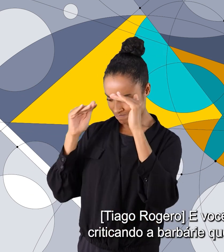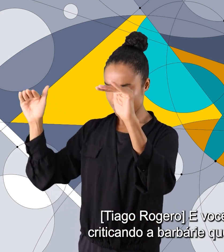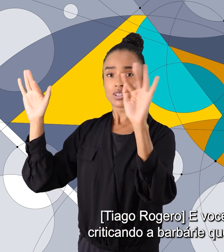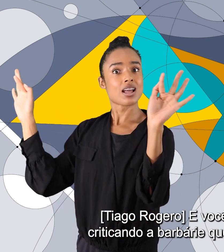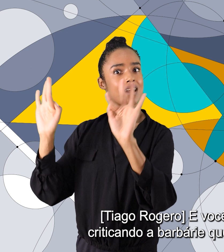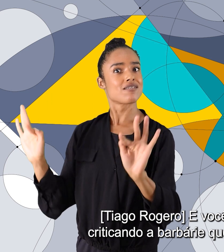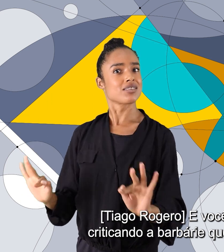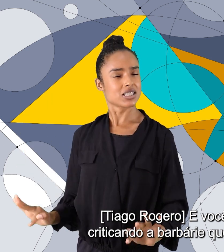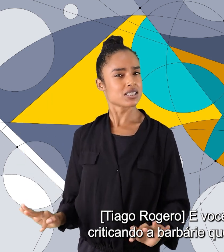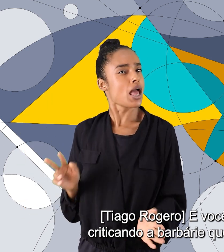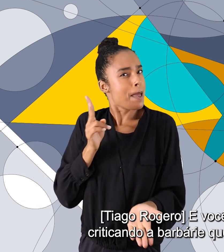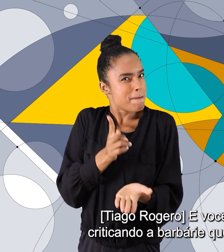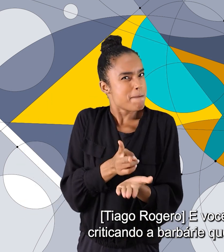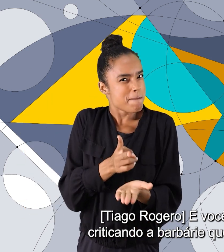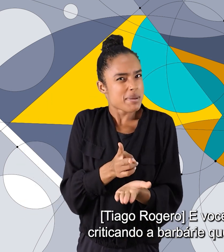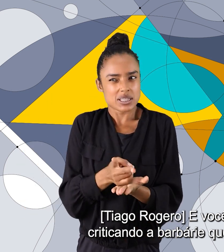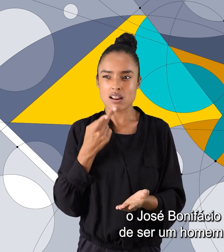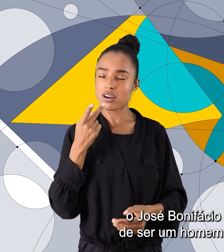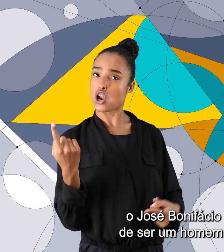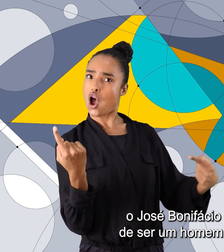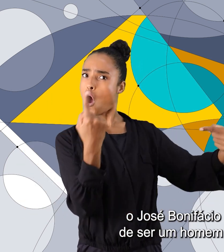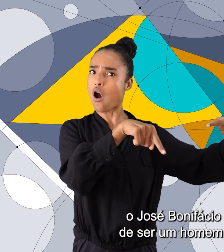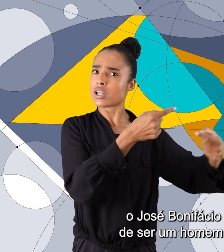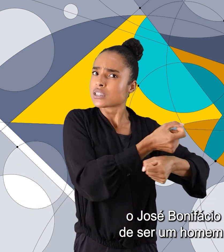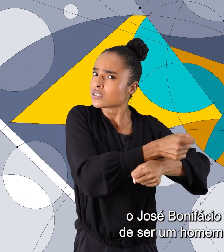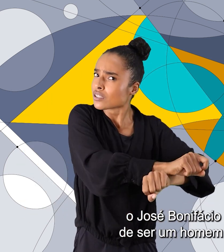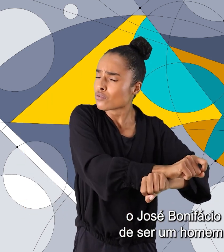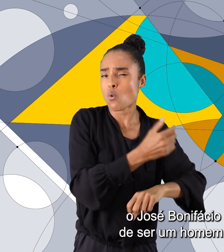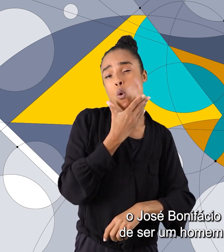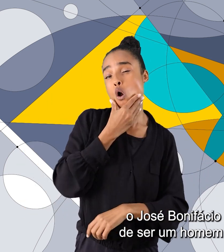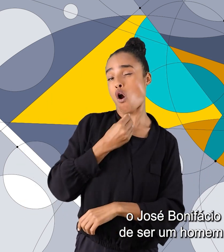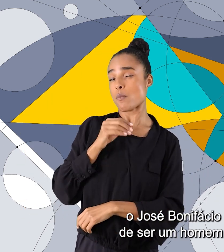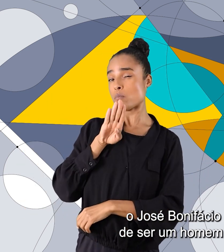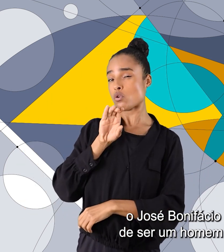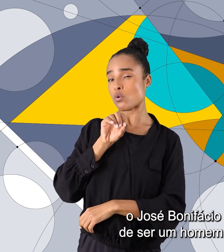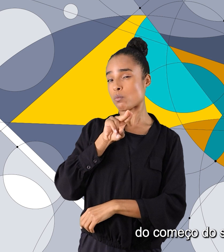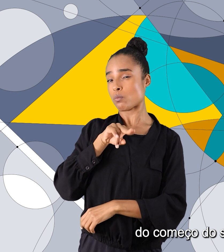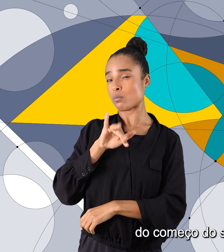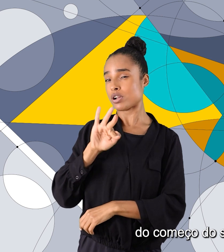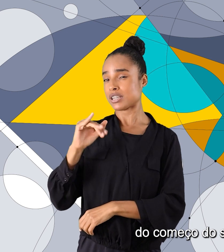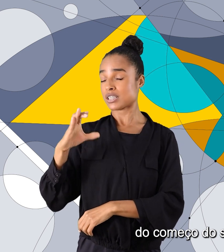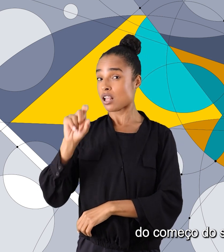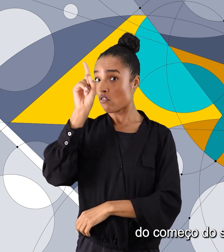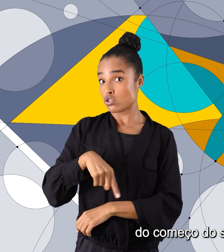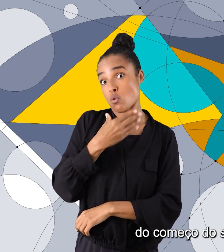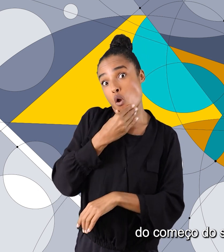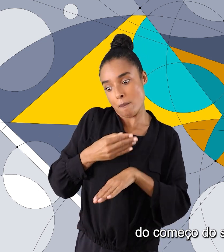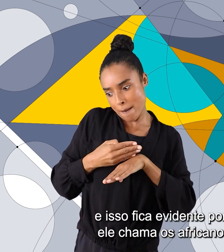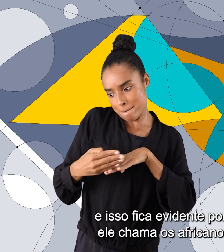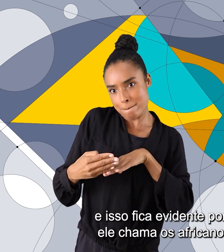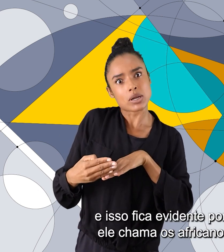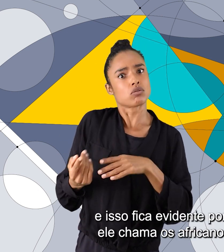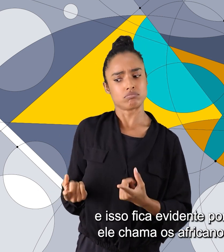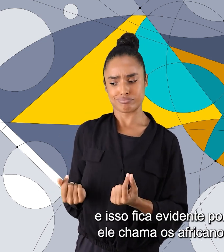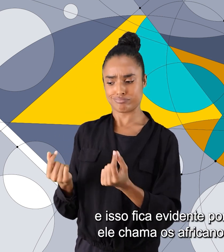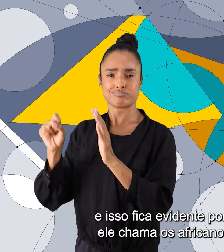que, mesmo criticando a barbárie que era a escravidão, o José Bonifácio não deixava de ser um homem branco e rico do começo do século XIX.